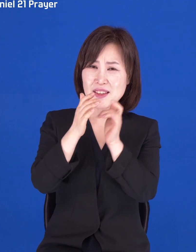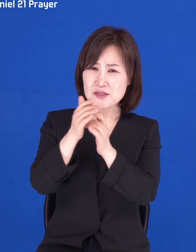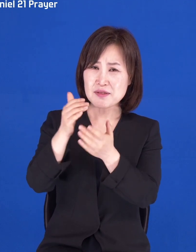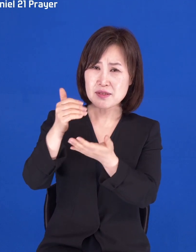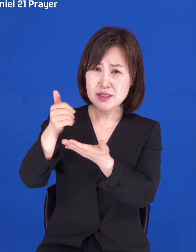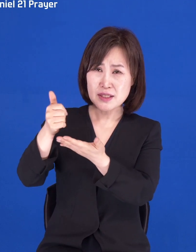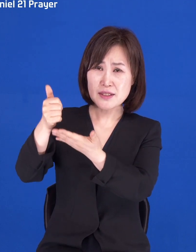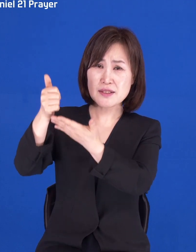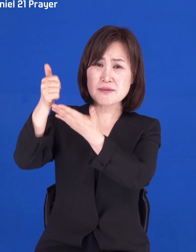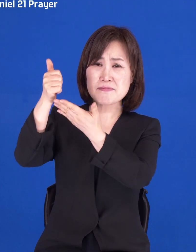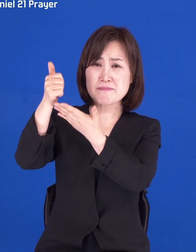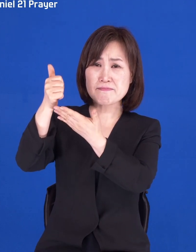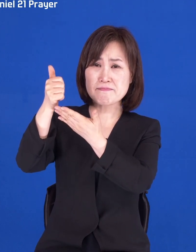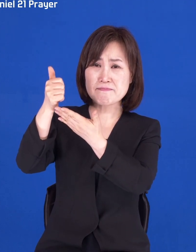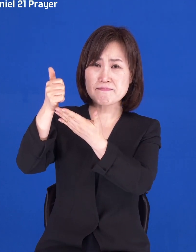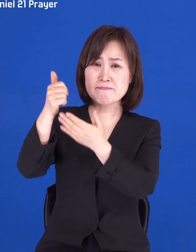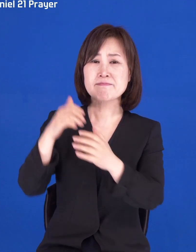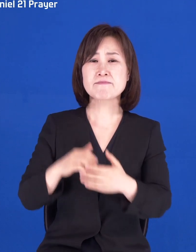예수씨.